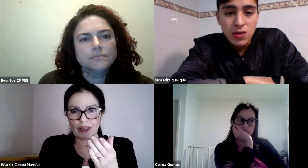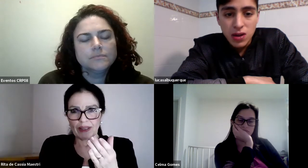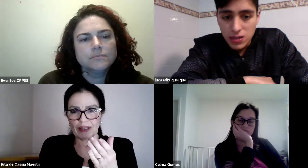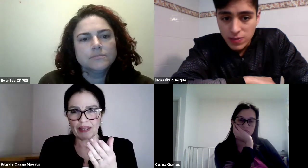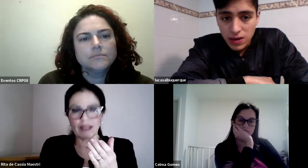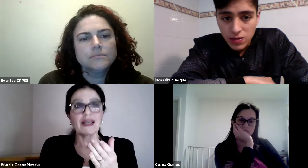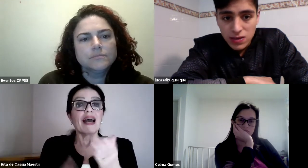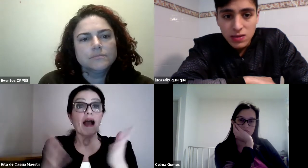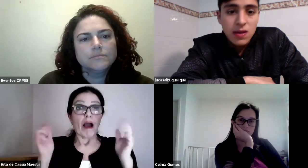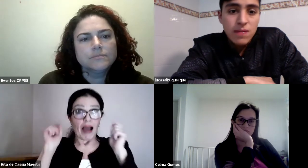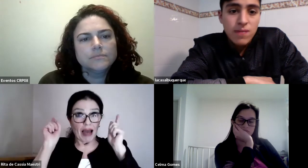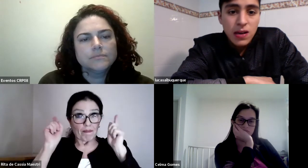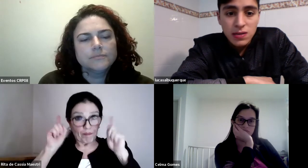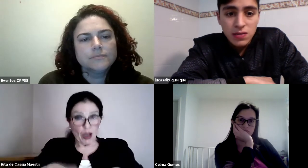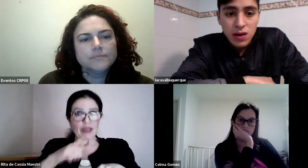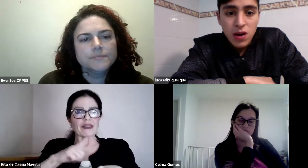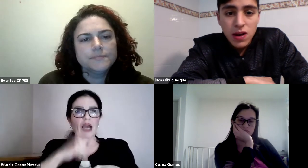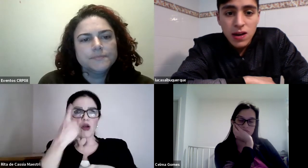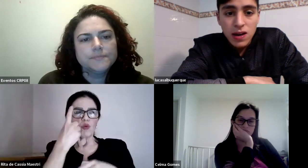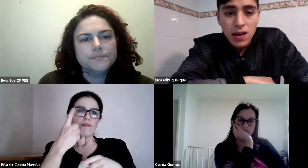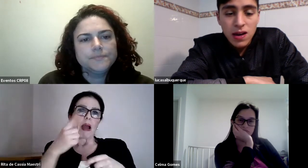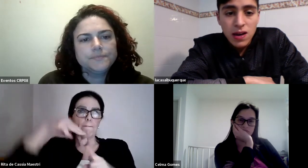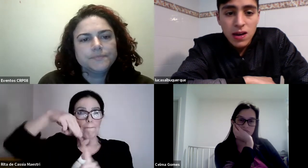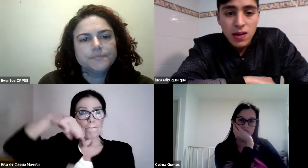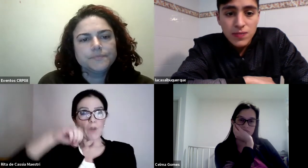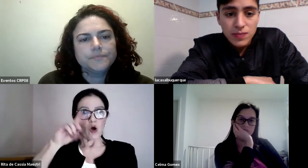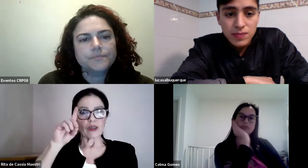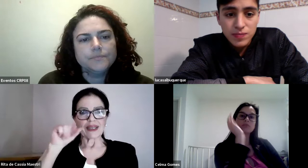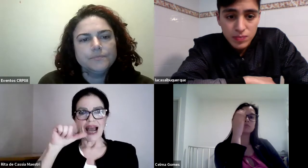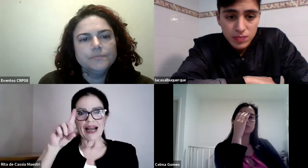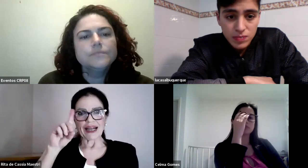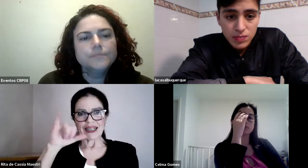as escolas bilíngues passam agora